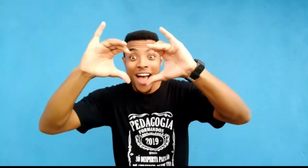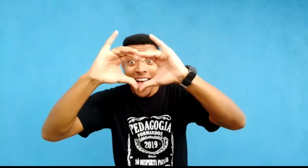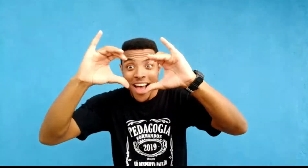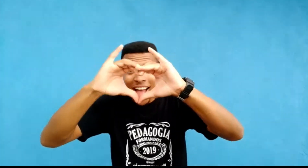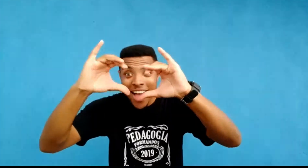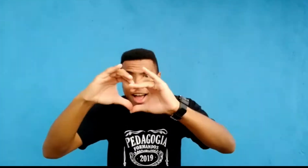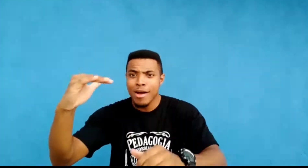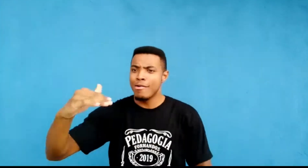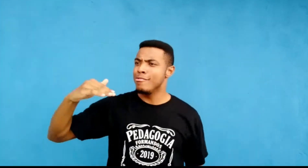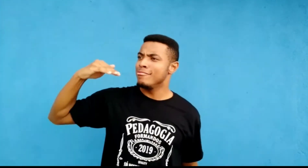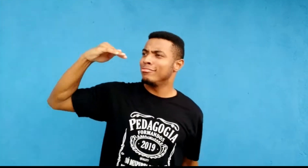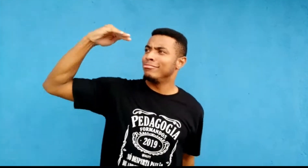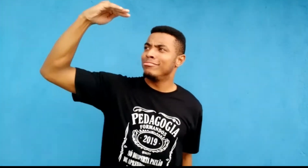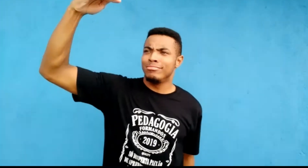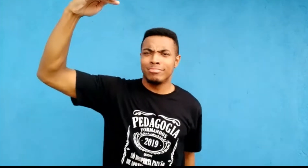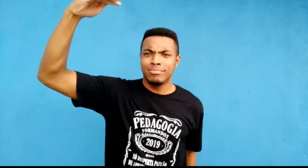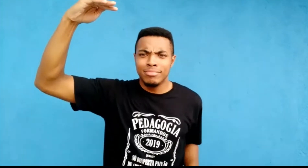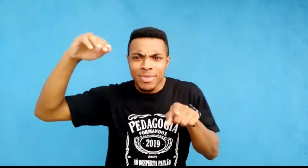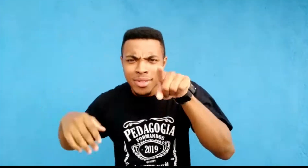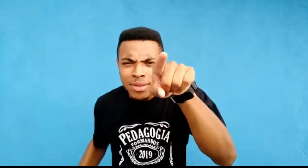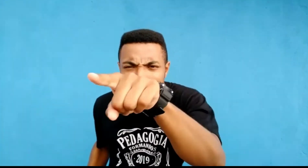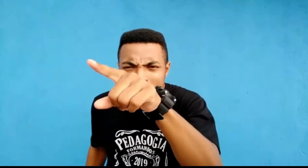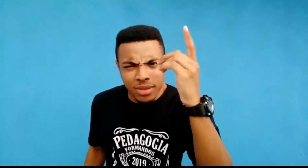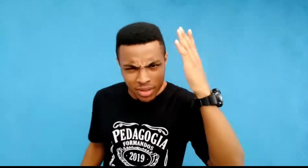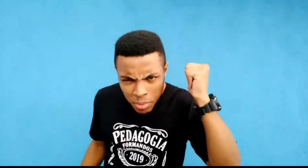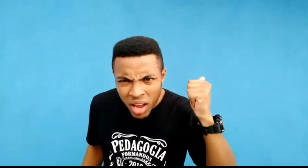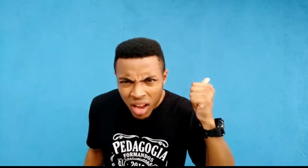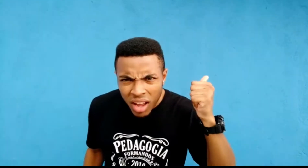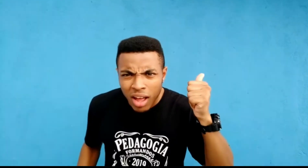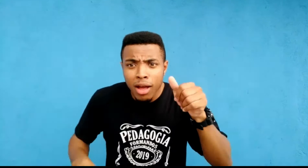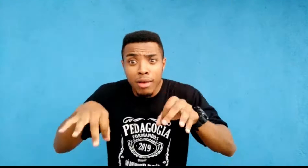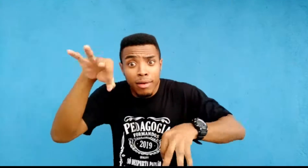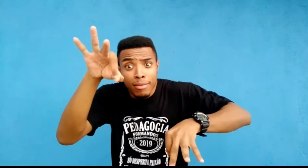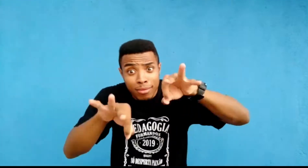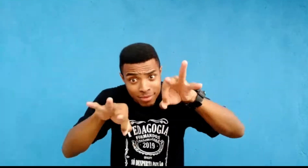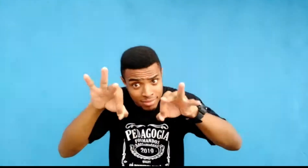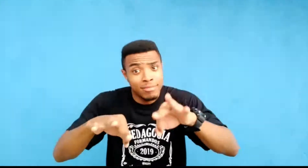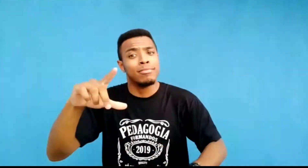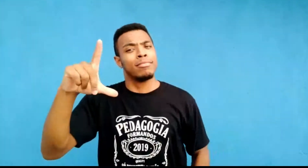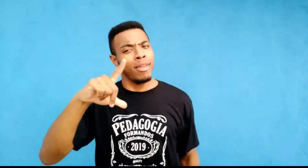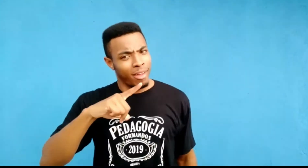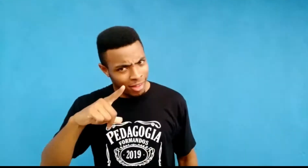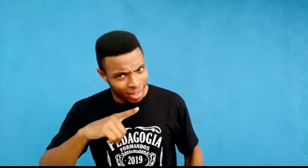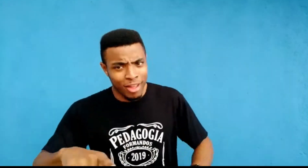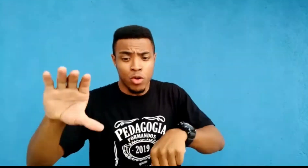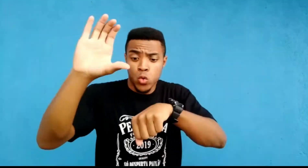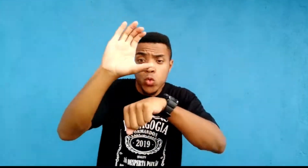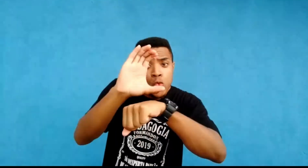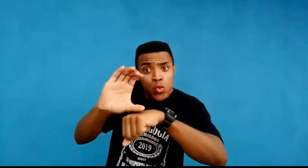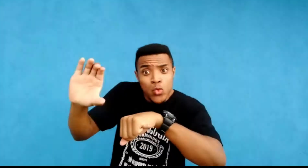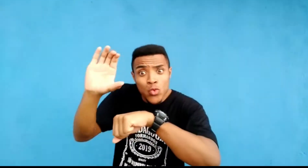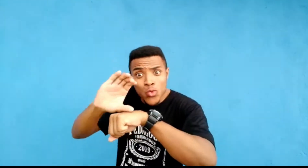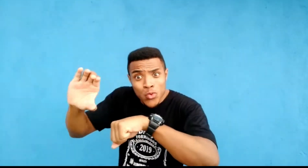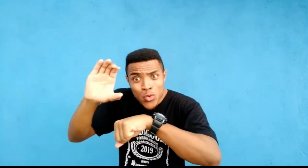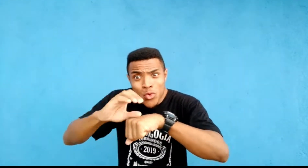Olá! Você já está sabendo que aqui na ADA agora temos oficinas e cursos especificamente